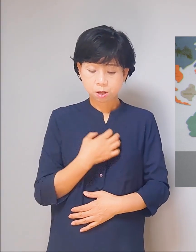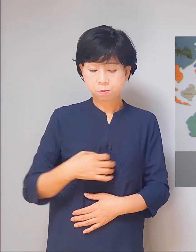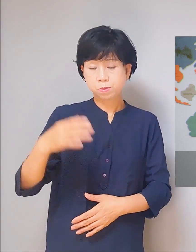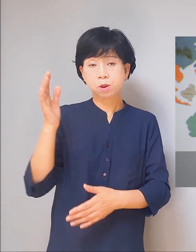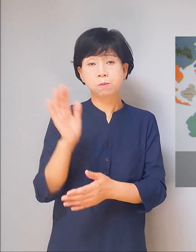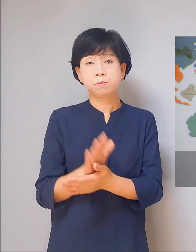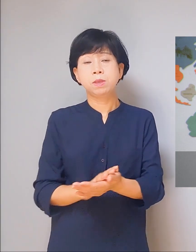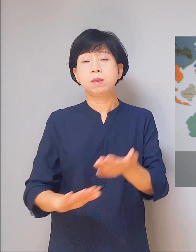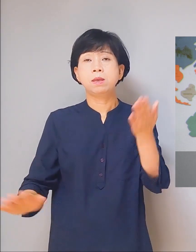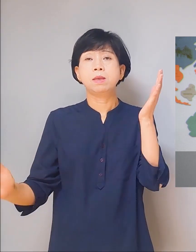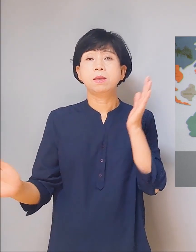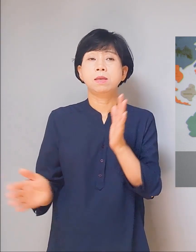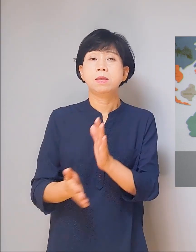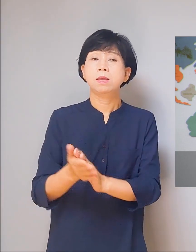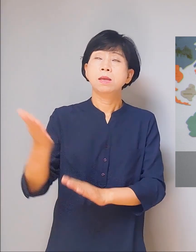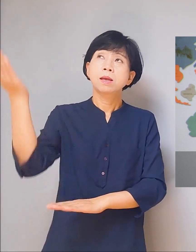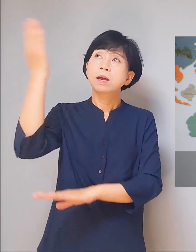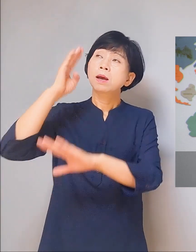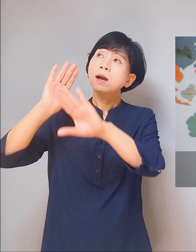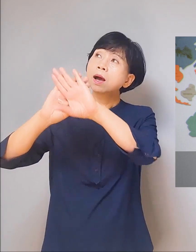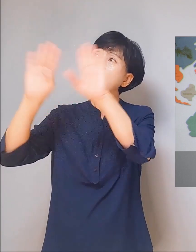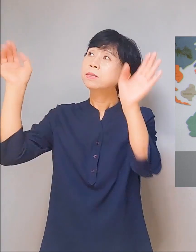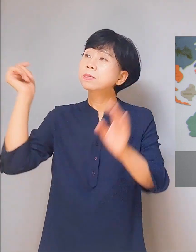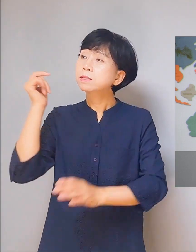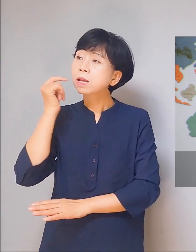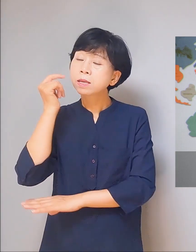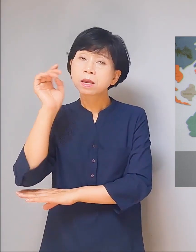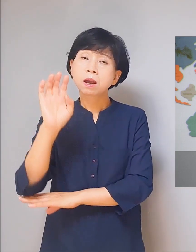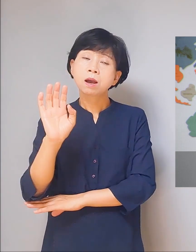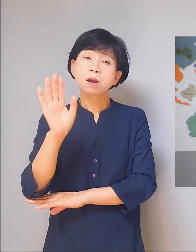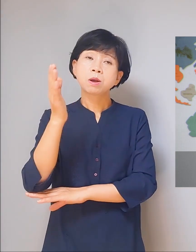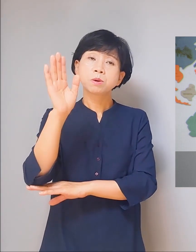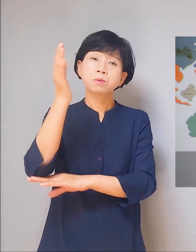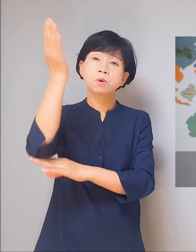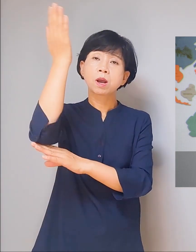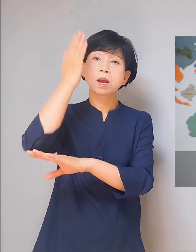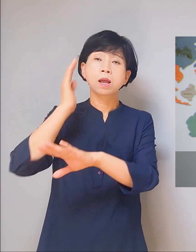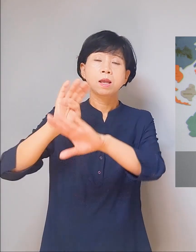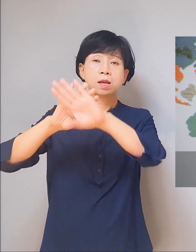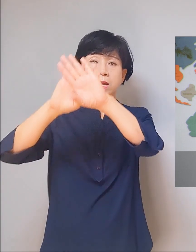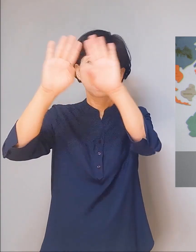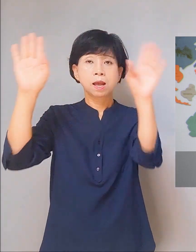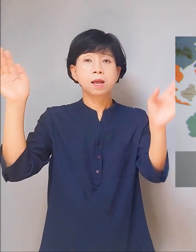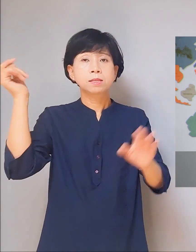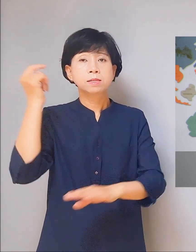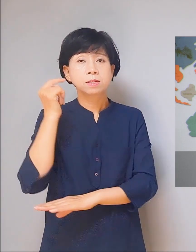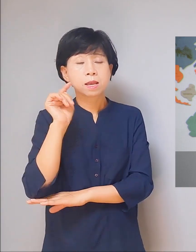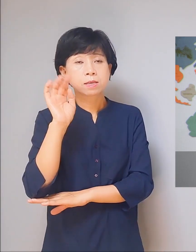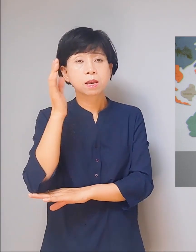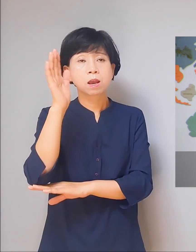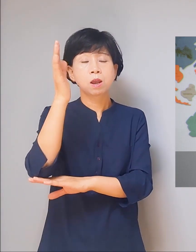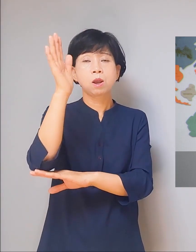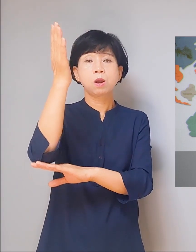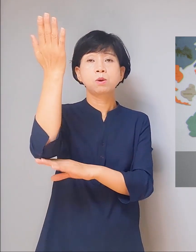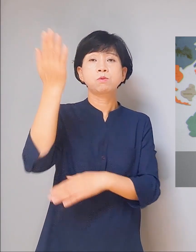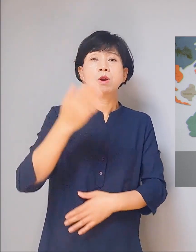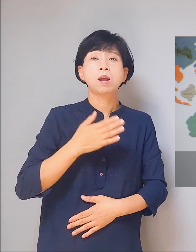잃어버린 하늘의 영광, 하늘의 영광, 하늘의 영광,